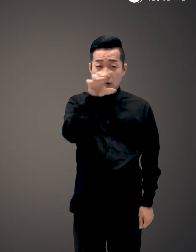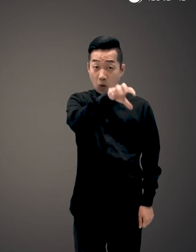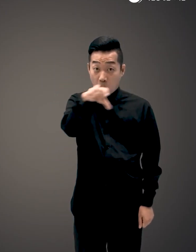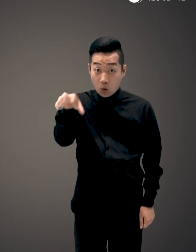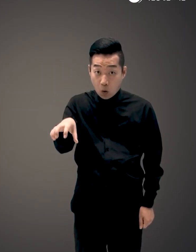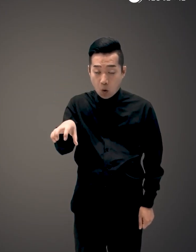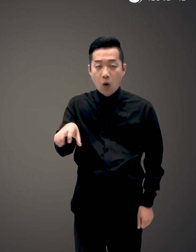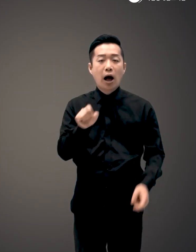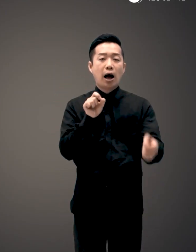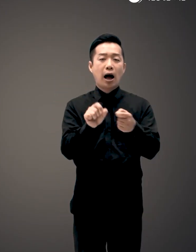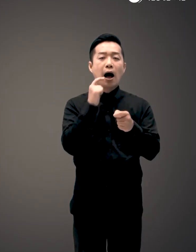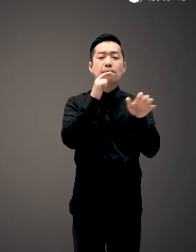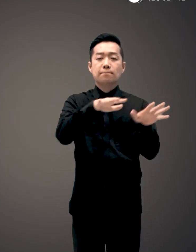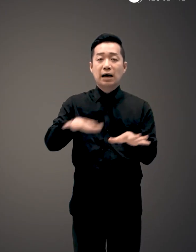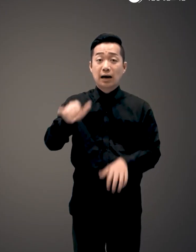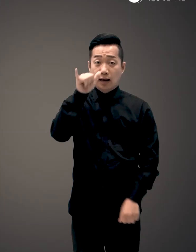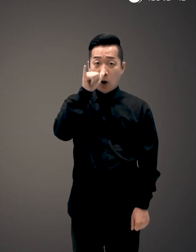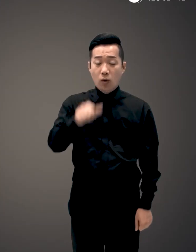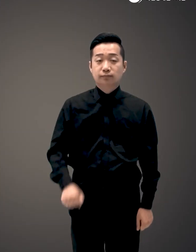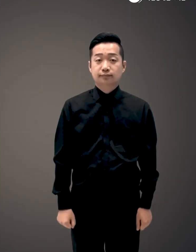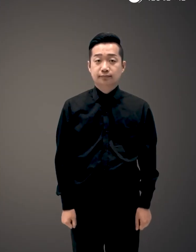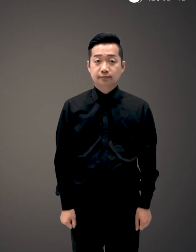어디든 가까운 바다가 있다.